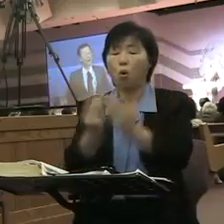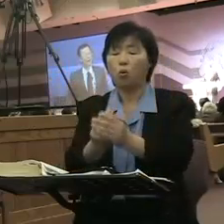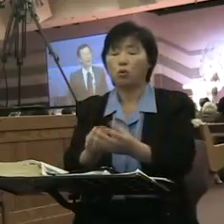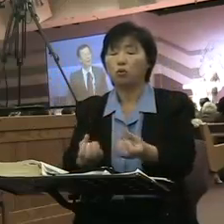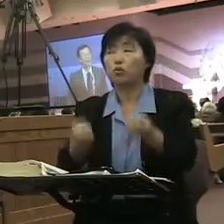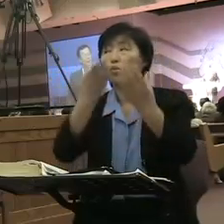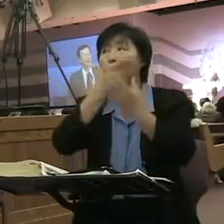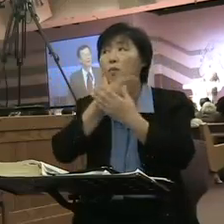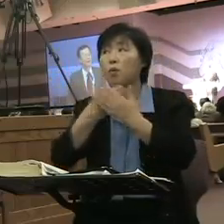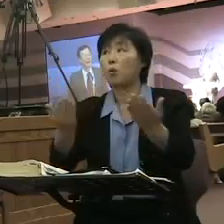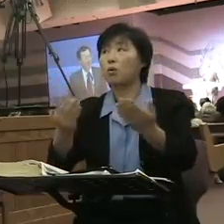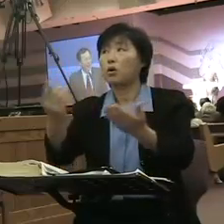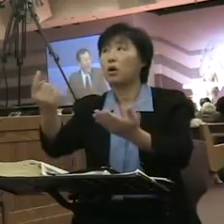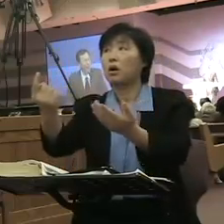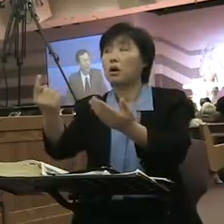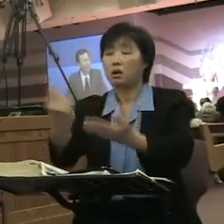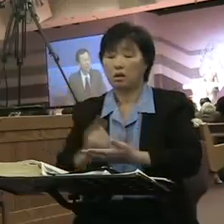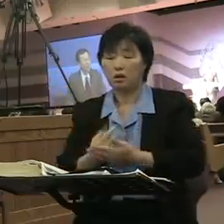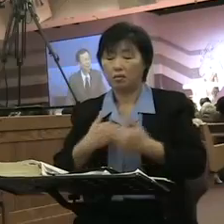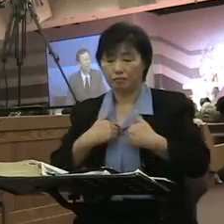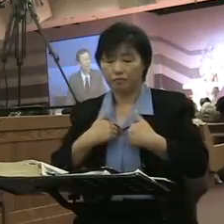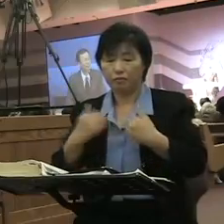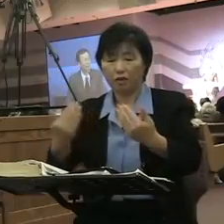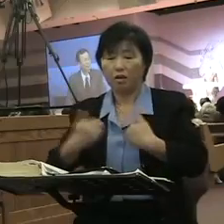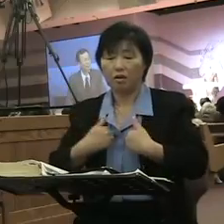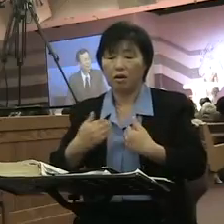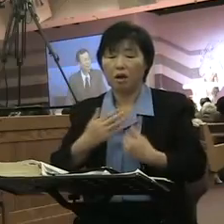축복으로 임했다는 것을 알아야 돼요.